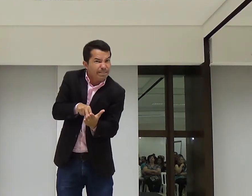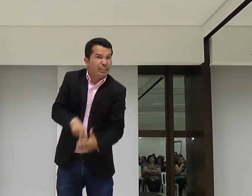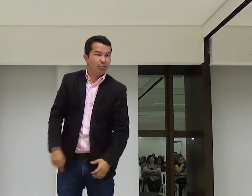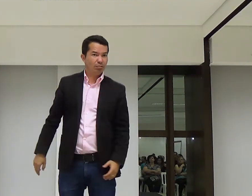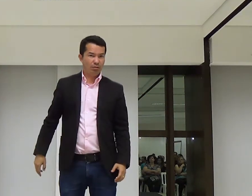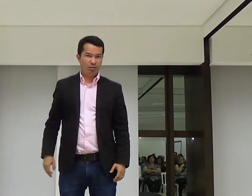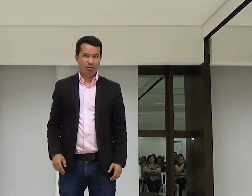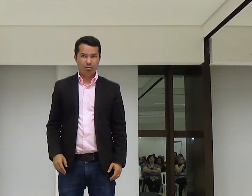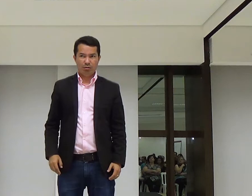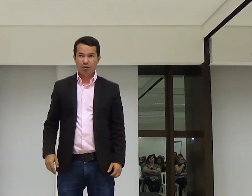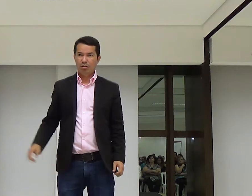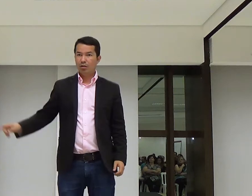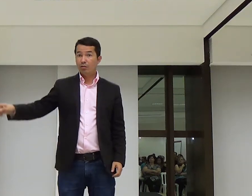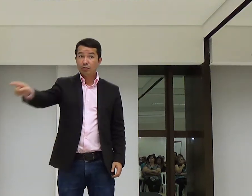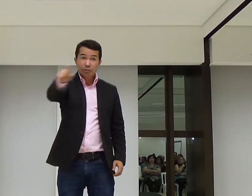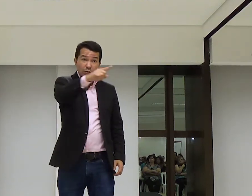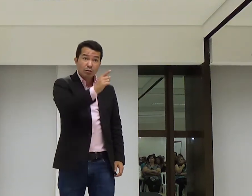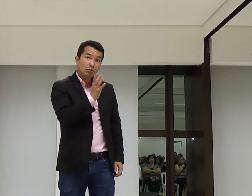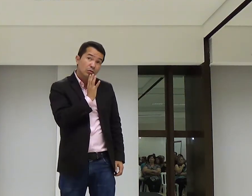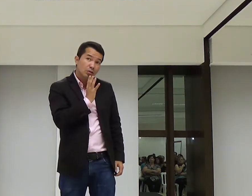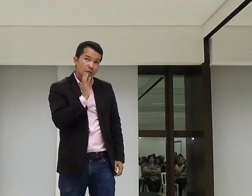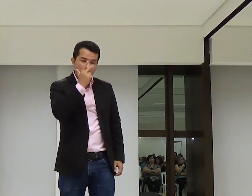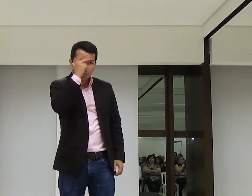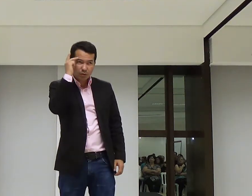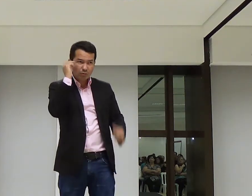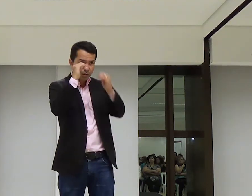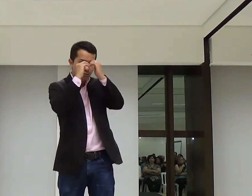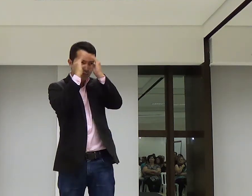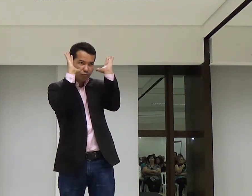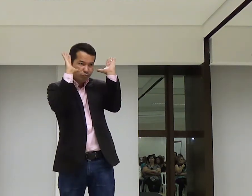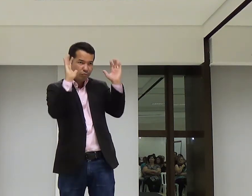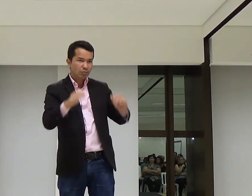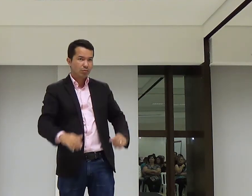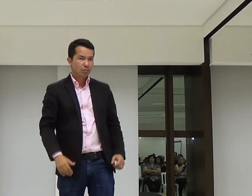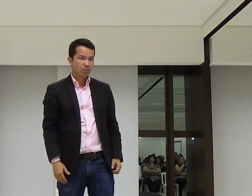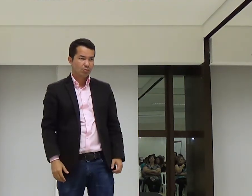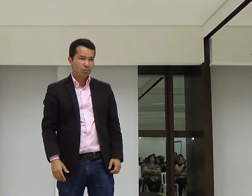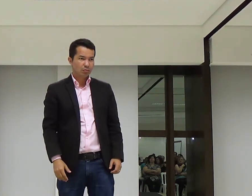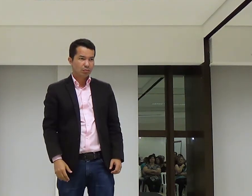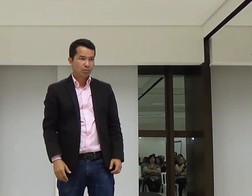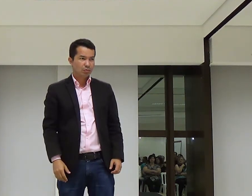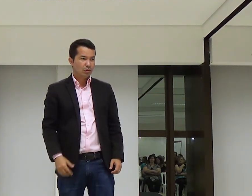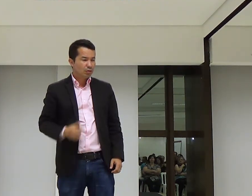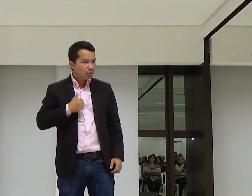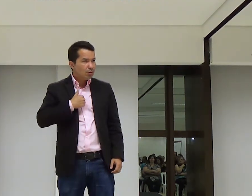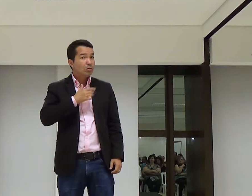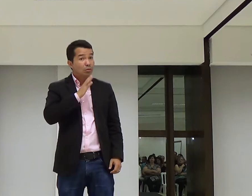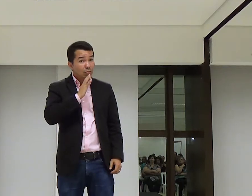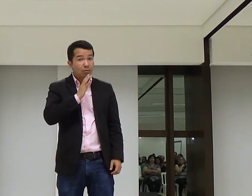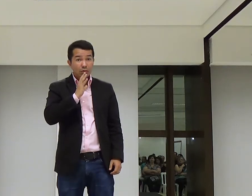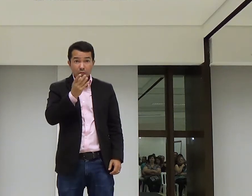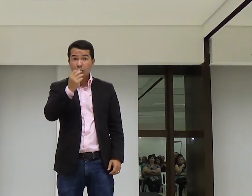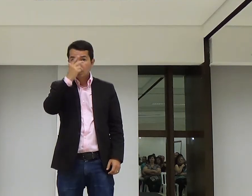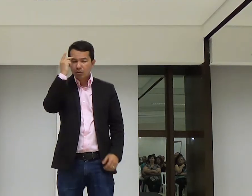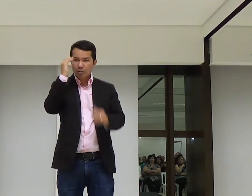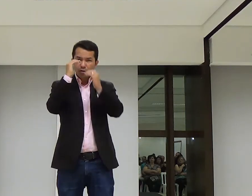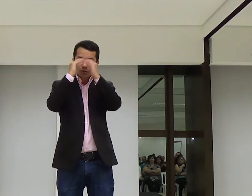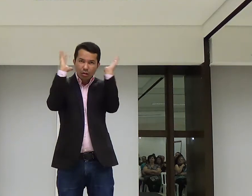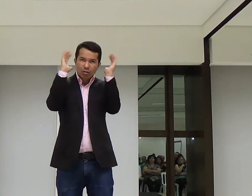desmoronaremos. Estaremos firmes. Você conhece pessoas que desistem? Eu conheço